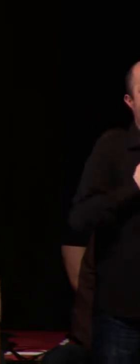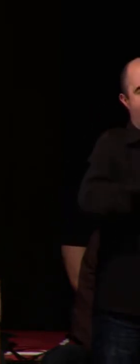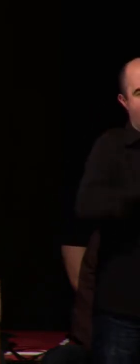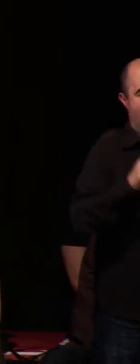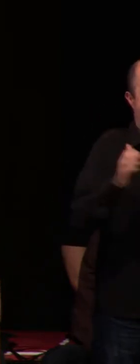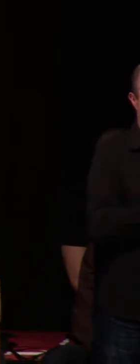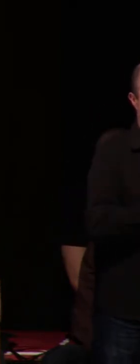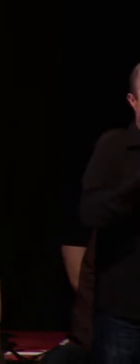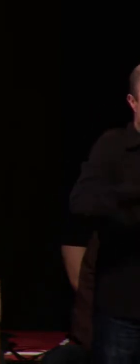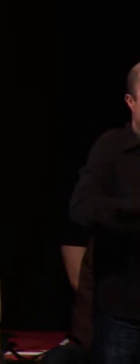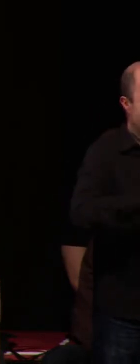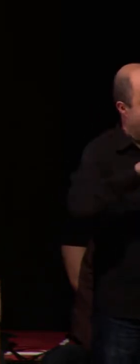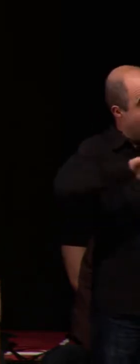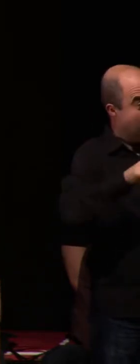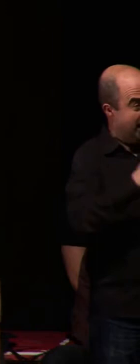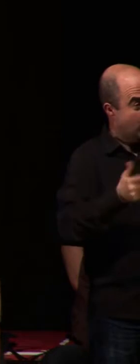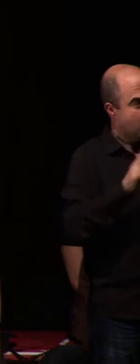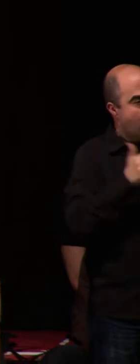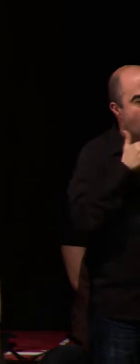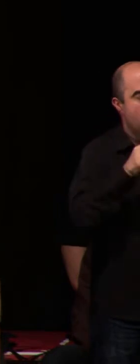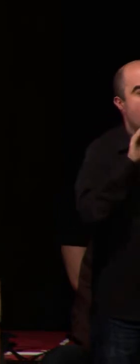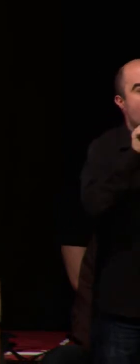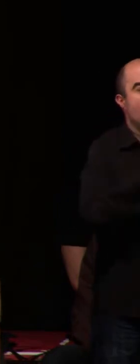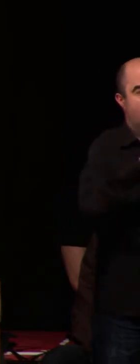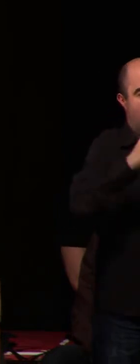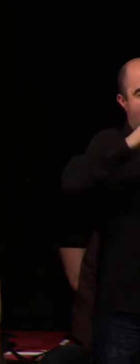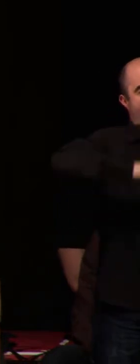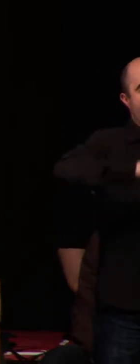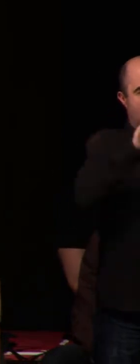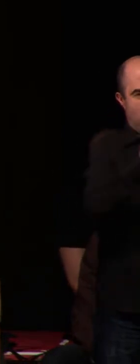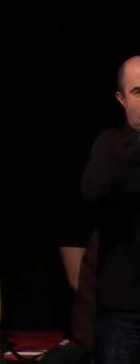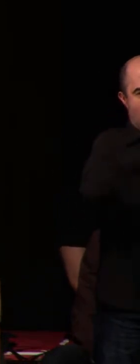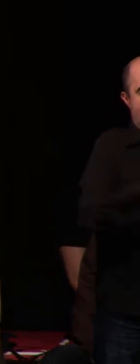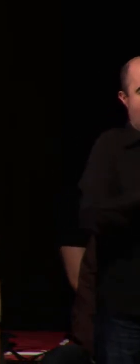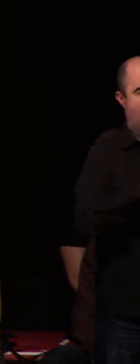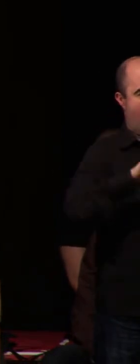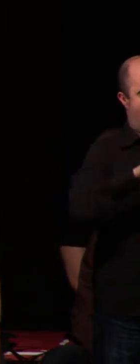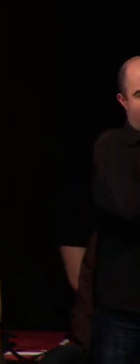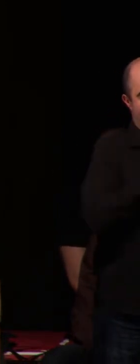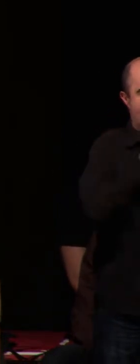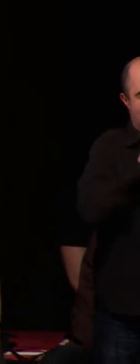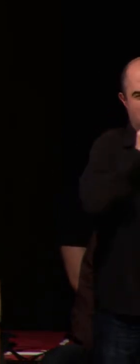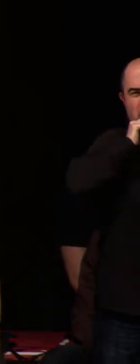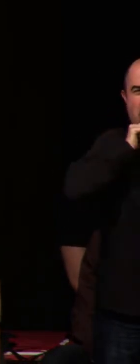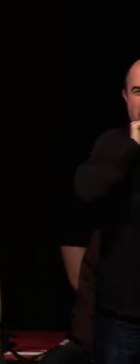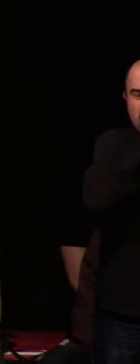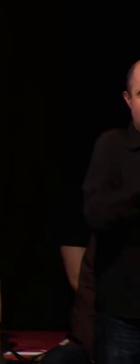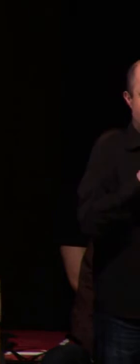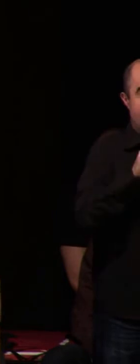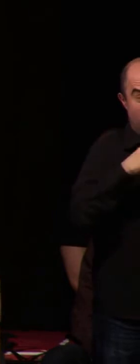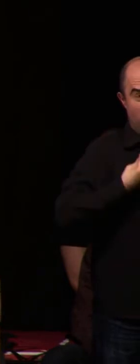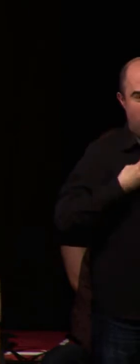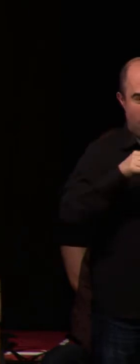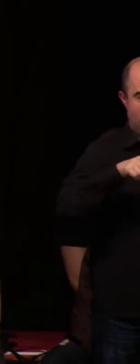tot. Ruptura democràtica, doncs, per obrir un procés constituent que ens faci sortir de la pitjor crisi i també, i cal dir-ho, en un sud